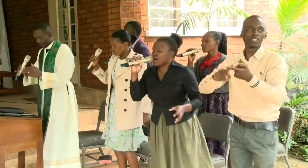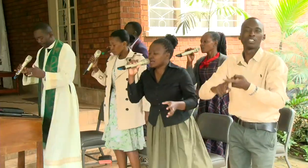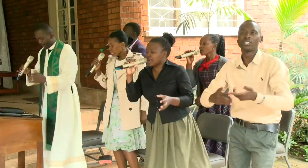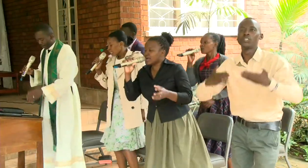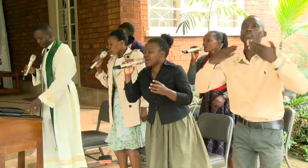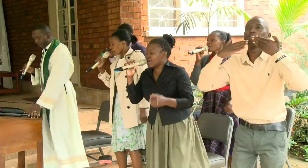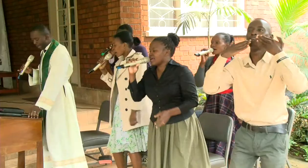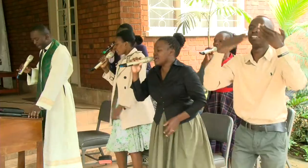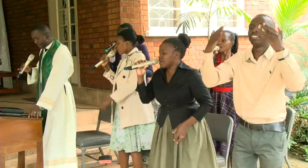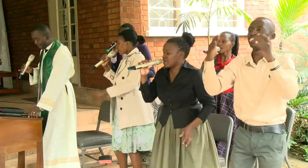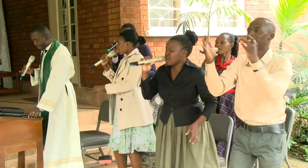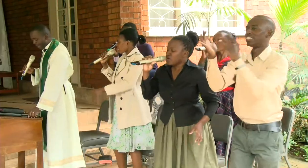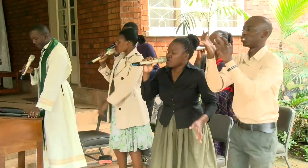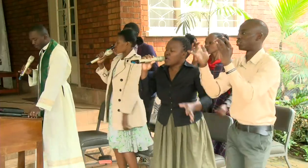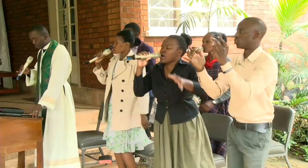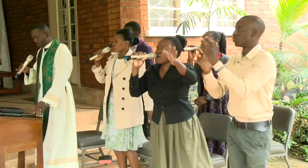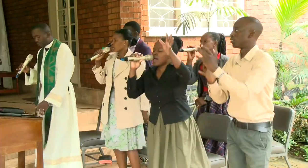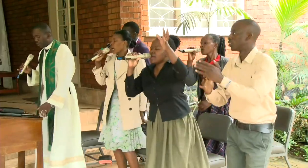katonda wange